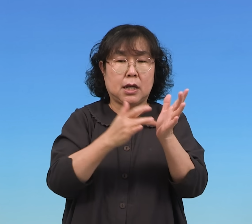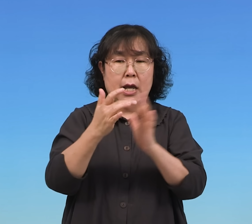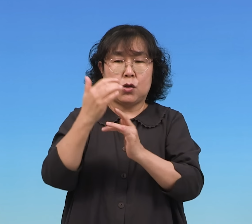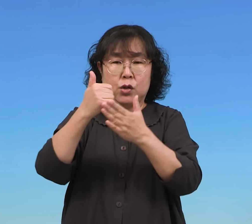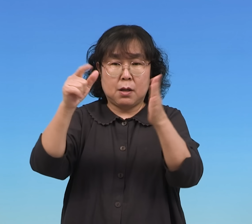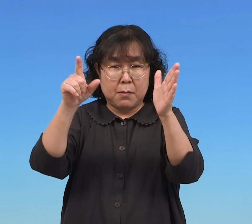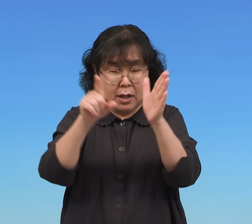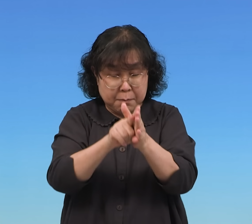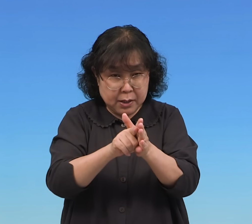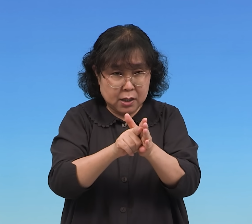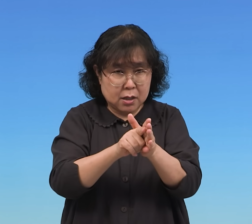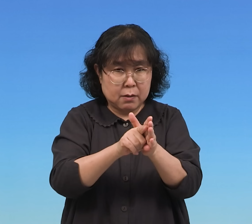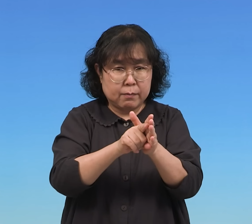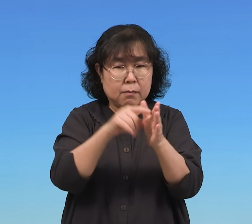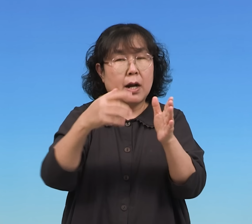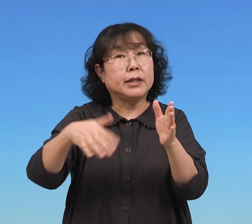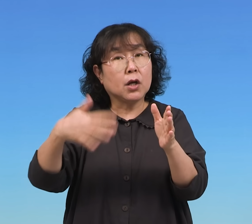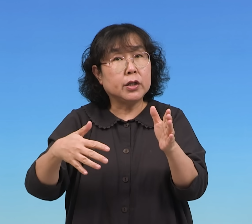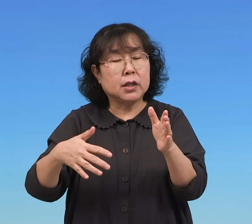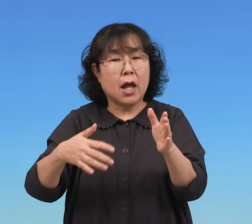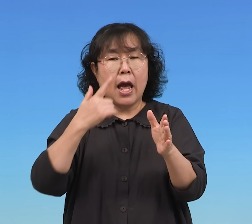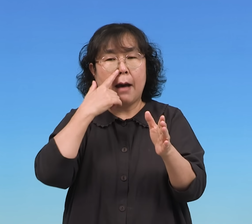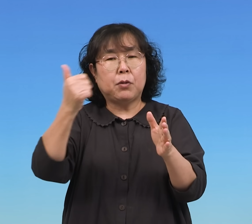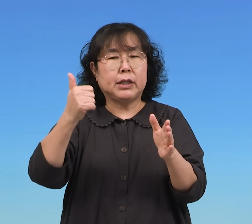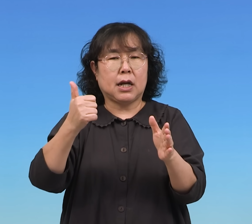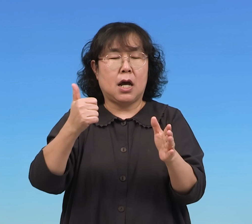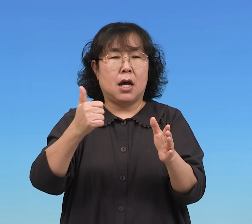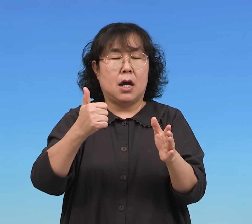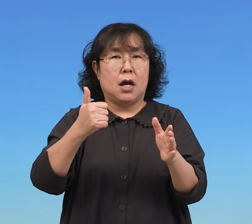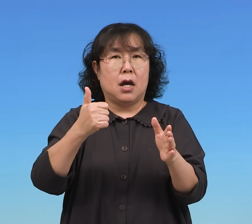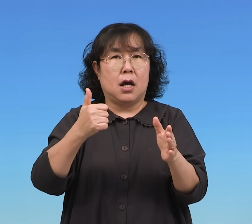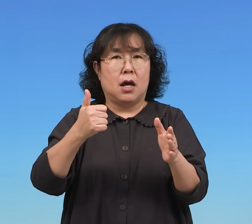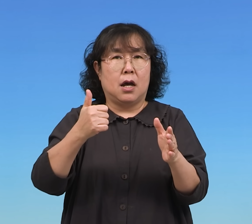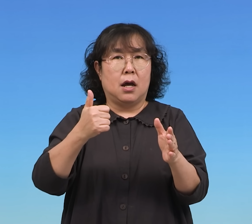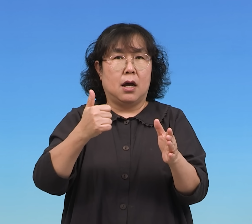네가 믿는 하나님이라면 나 한번 믿어볼게.